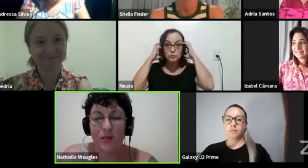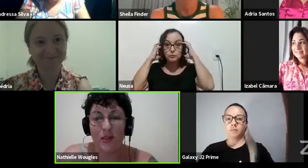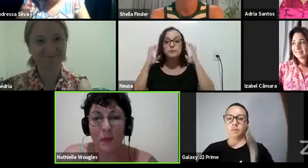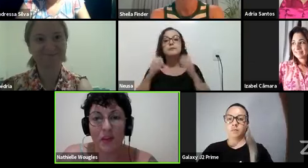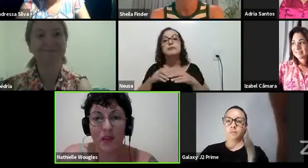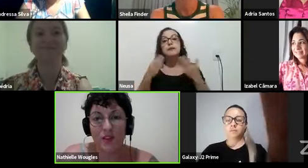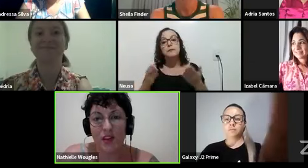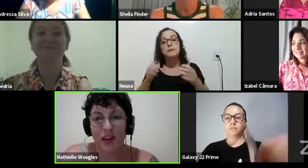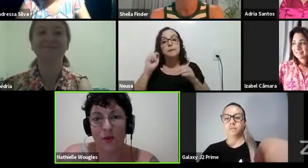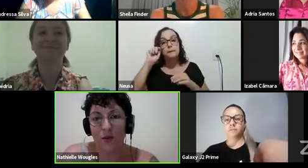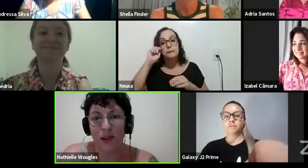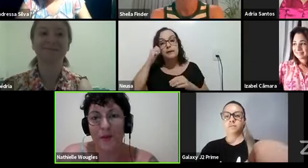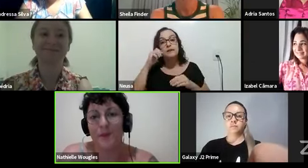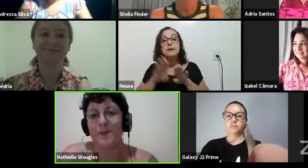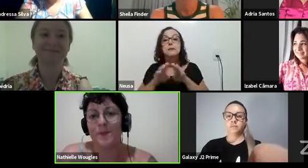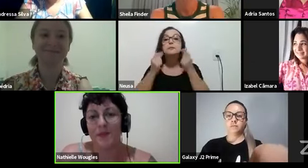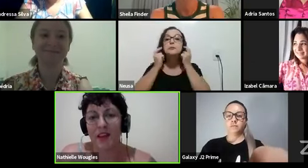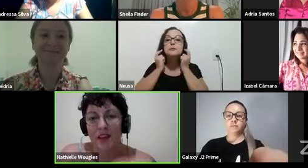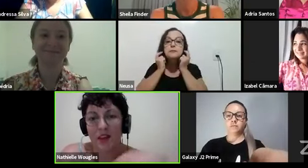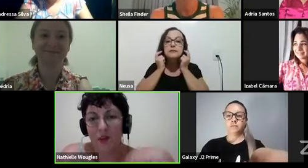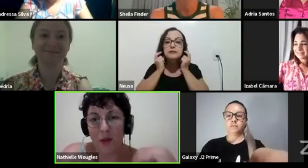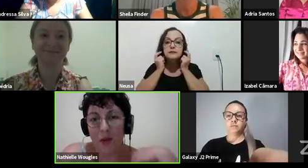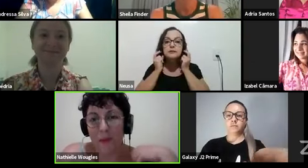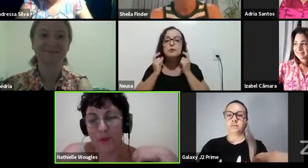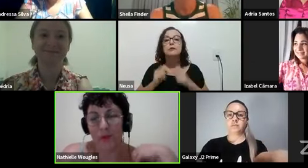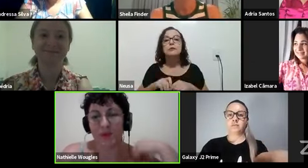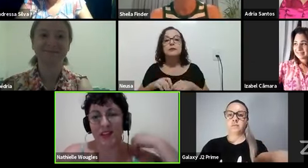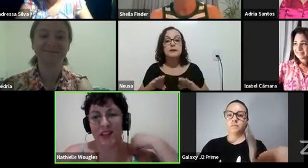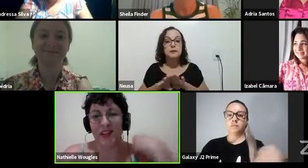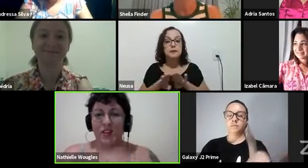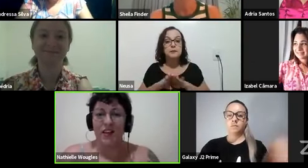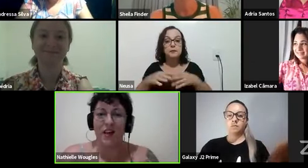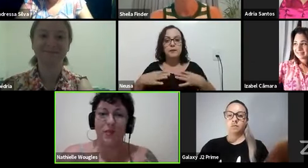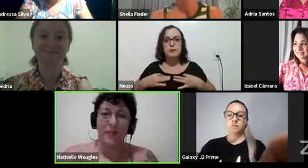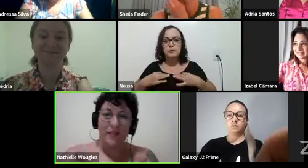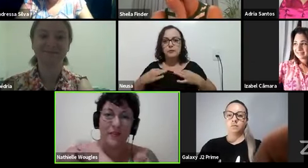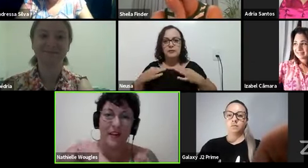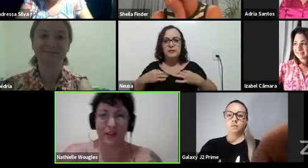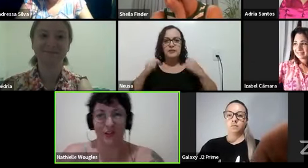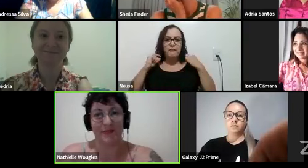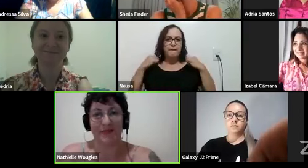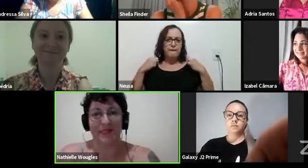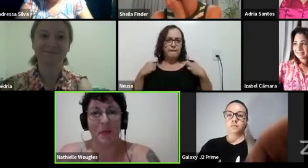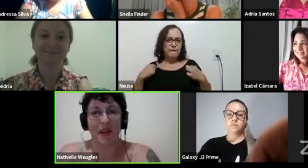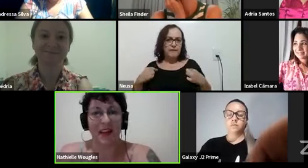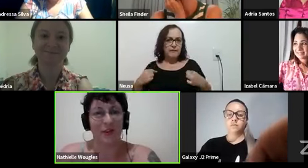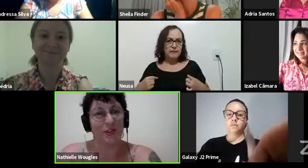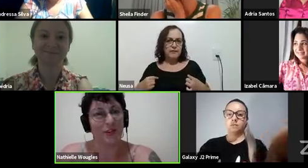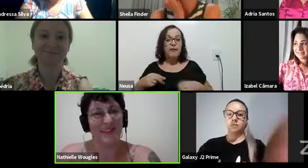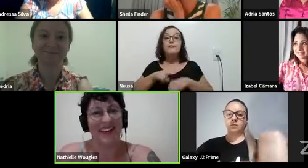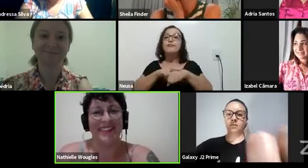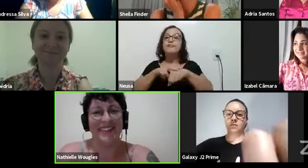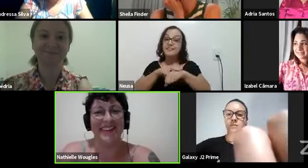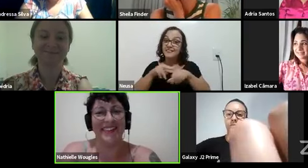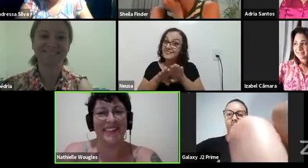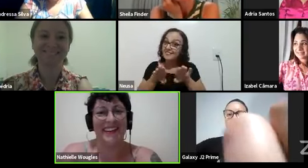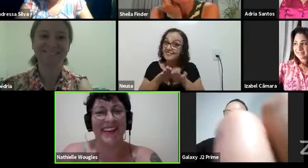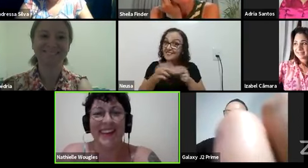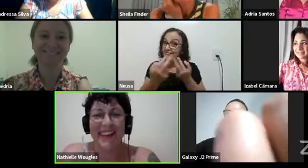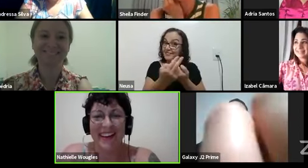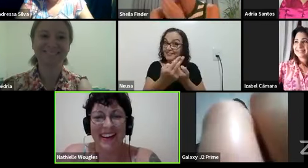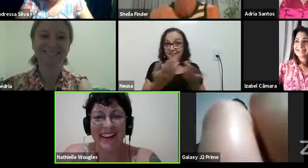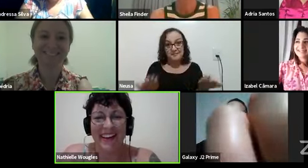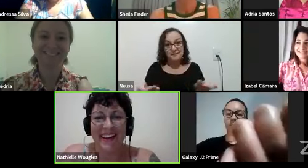e estou usando brincos de argola e uma blusinha de alça verde também hoje,